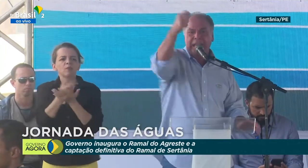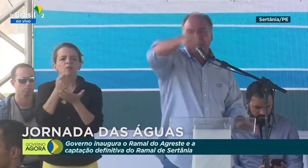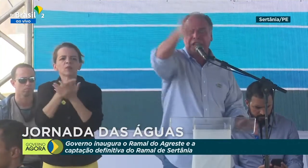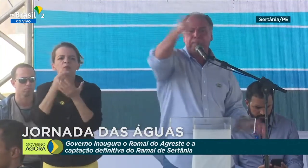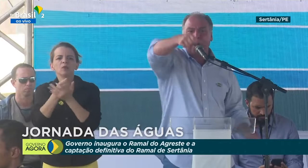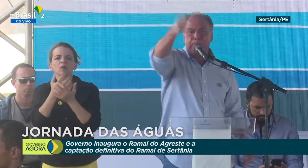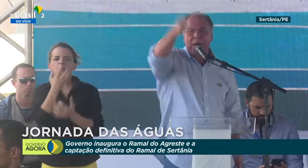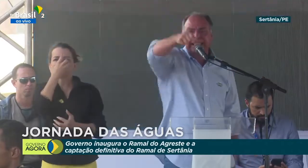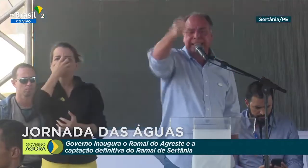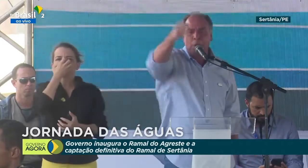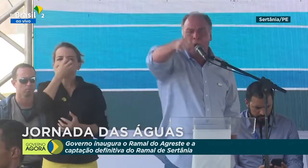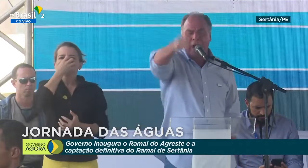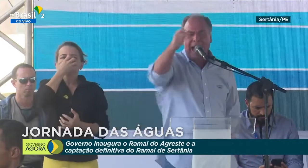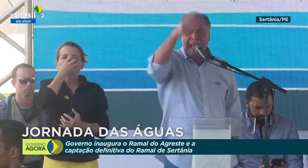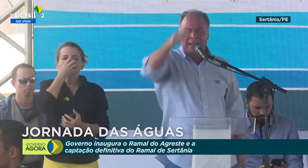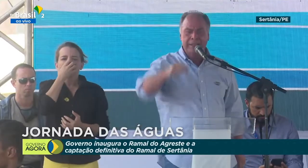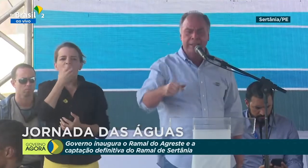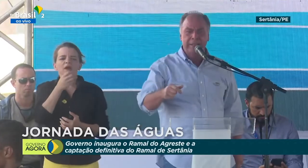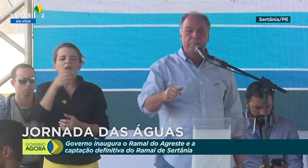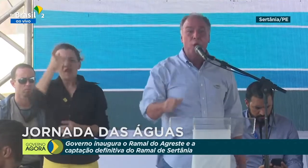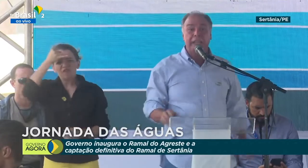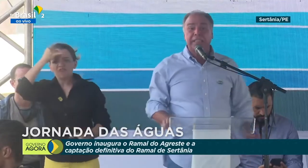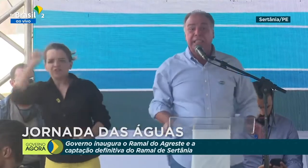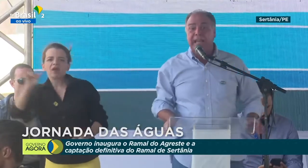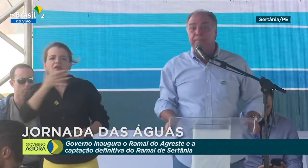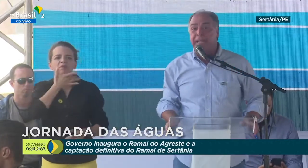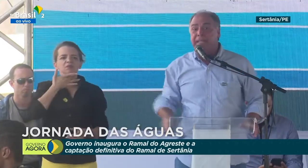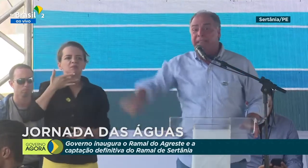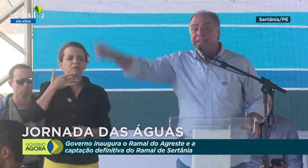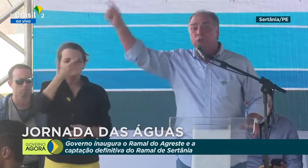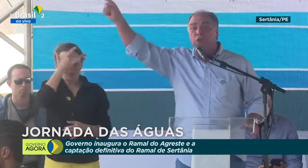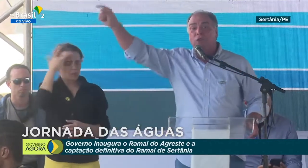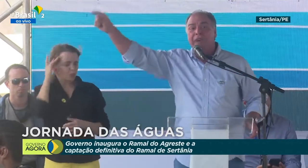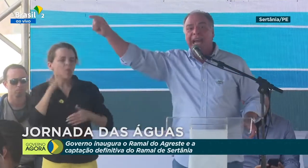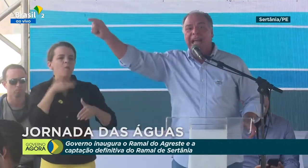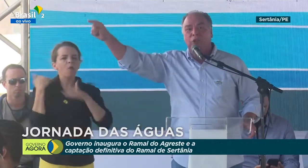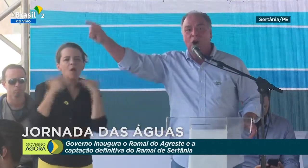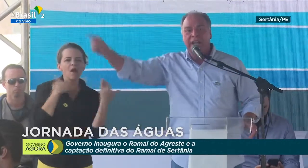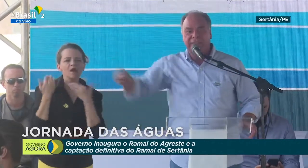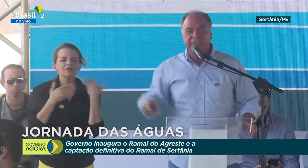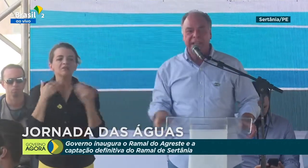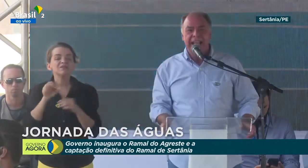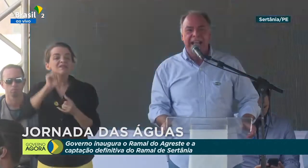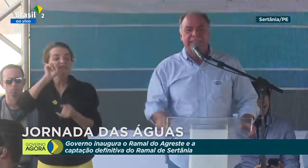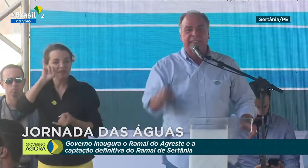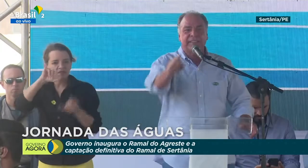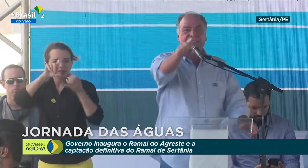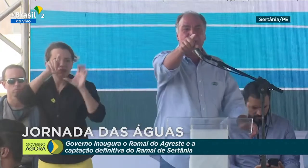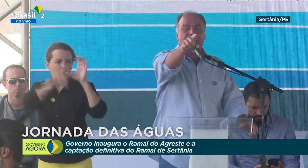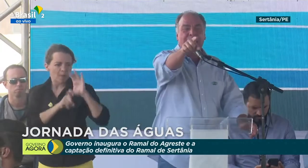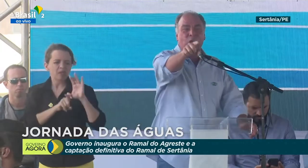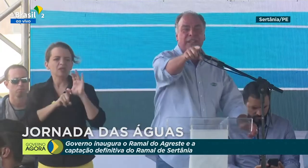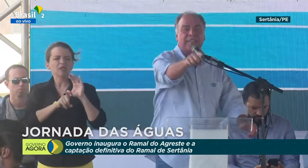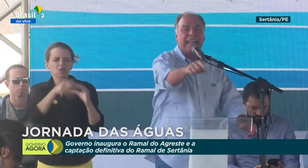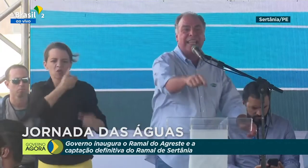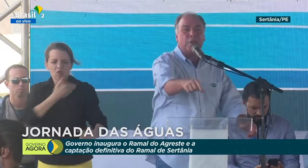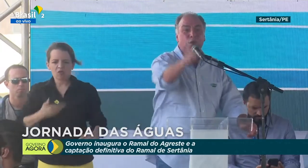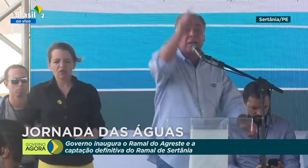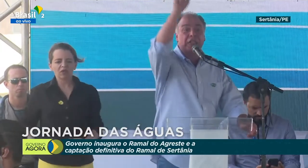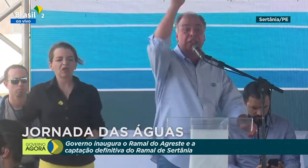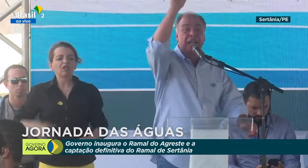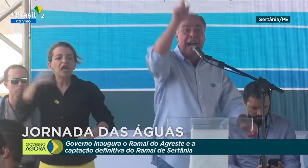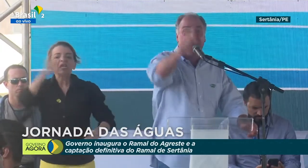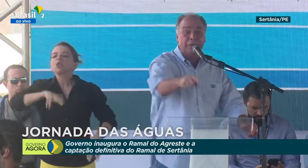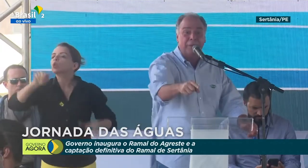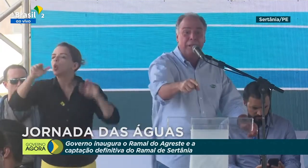não deixar a população morrer, porque se dependesse dos governadores, esses respiradores aqui